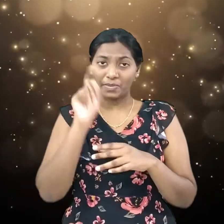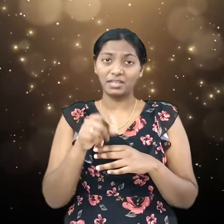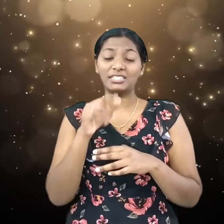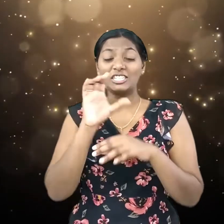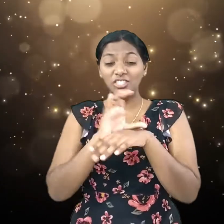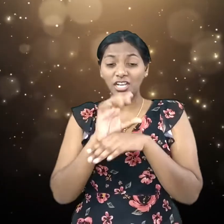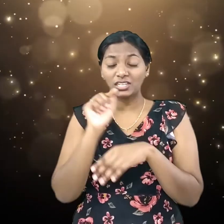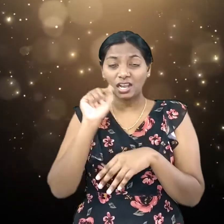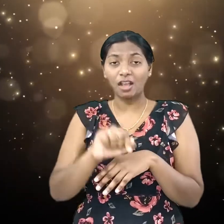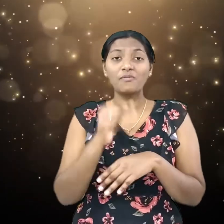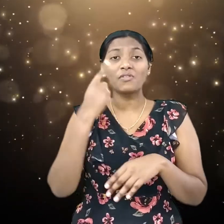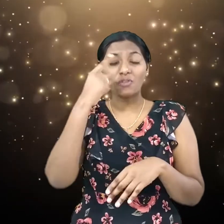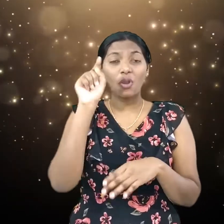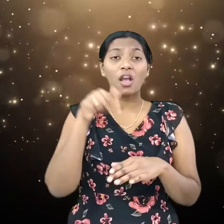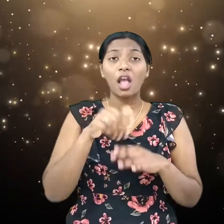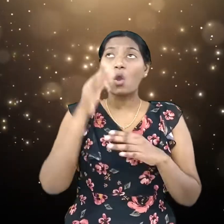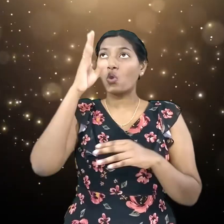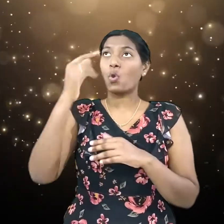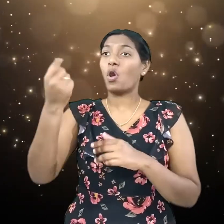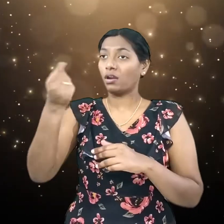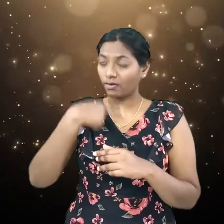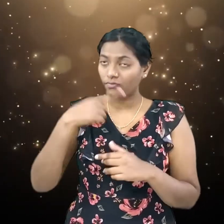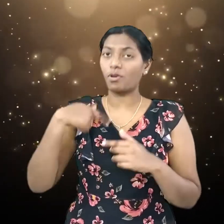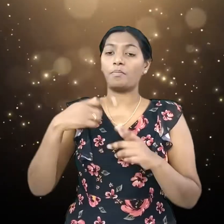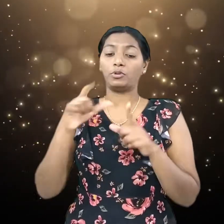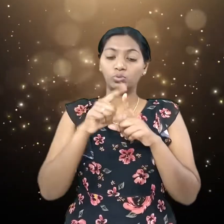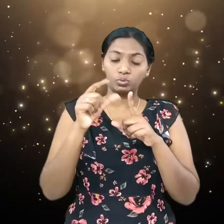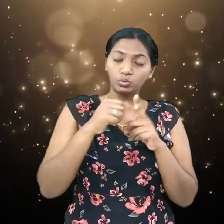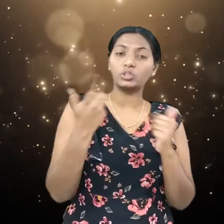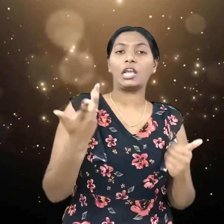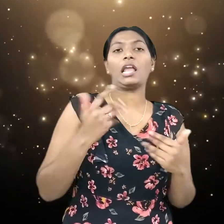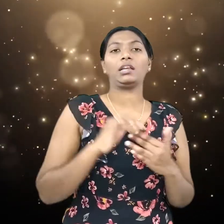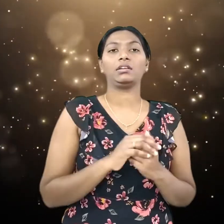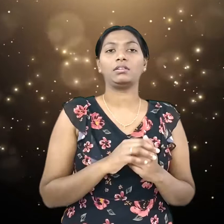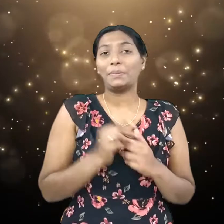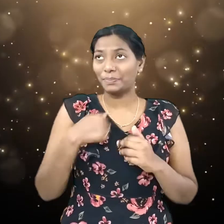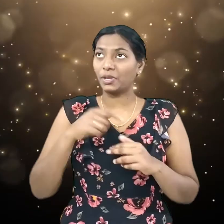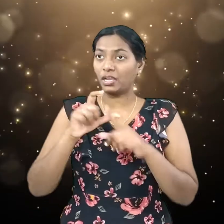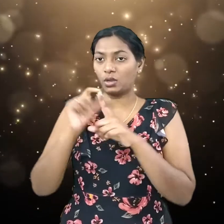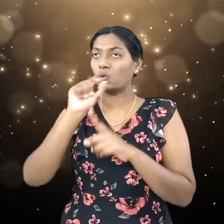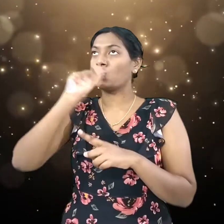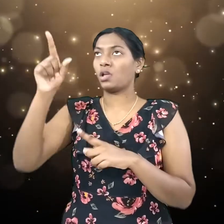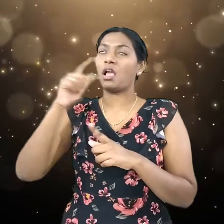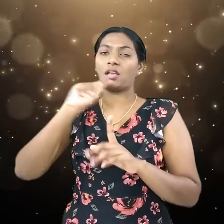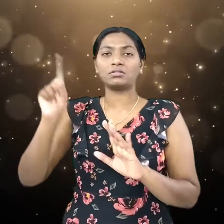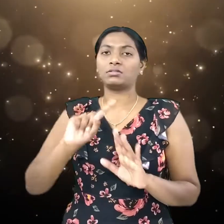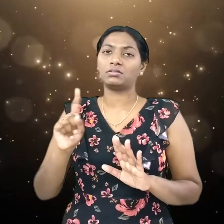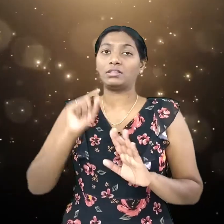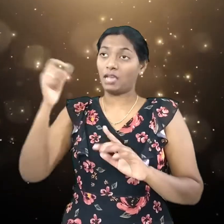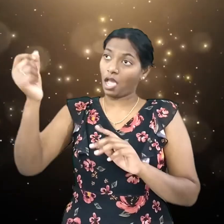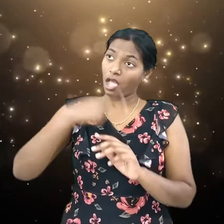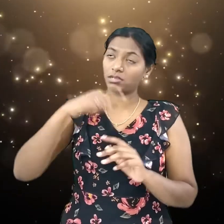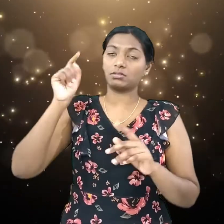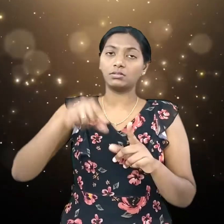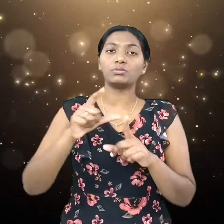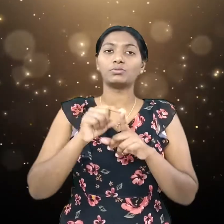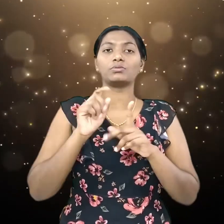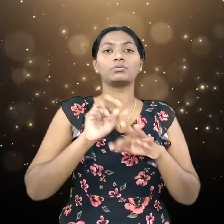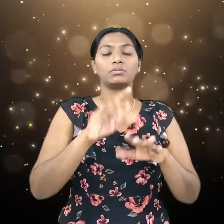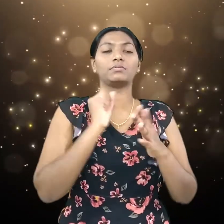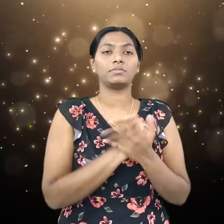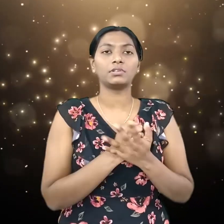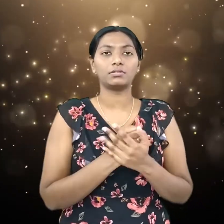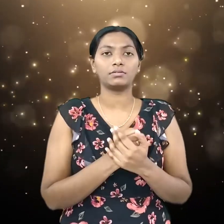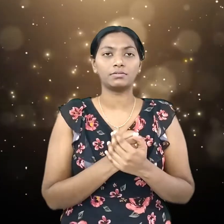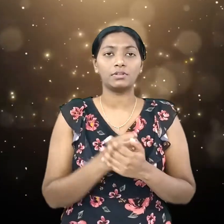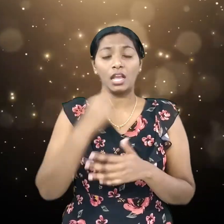लॉर्ड, हालेलुया। सुनाई पड़ा आपको, धर्म है जो सिखाता है परमेश्वर से कुछ करवा लो, चर्च